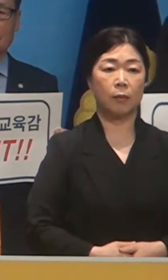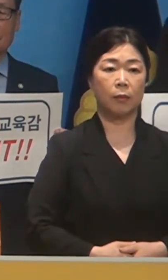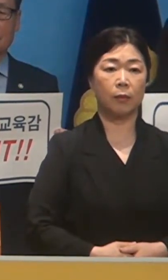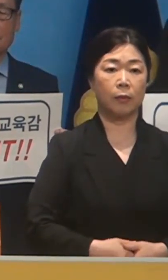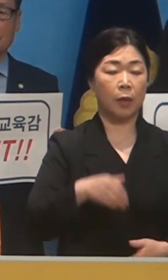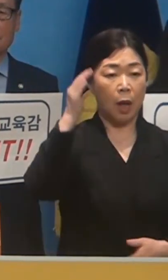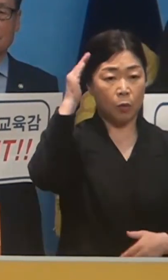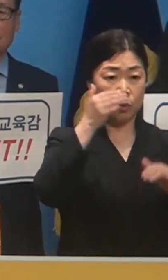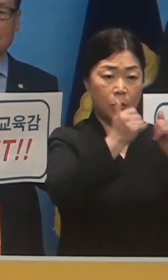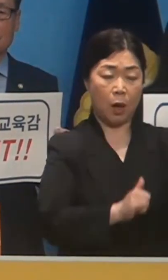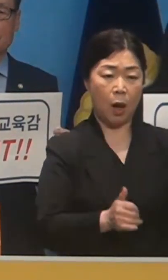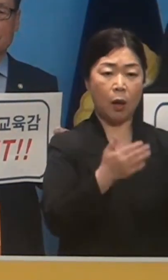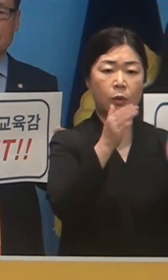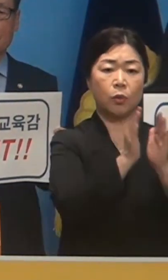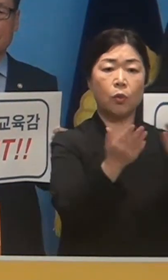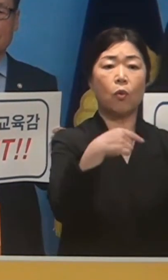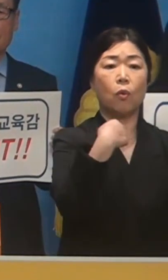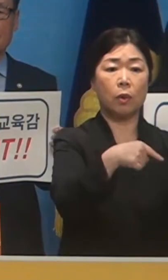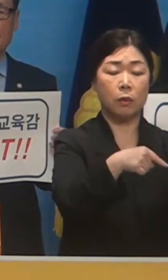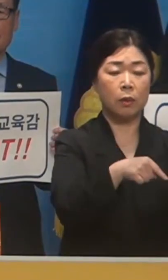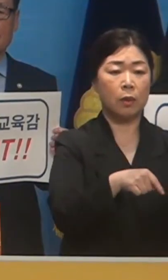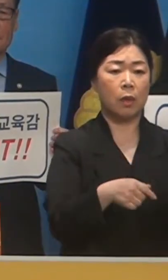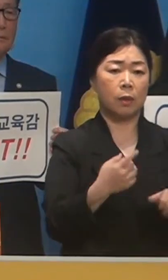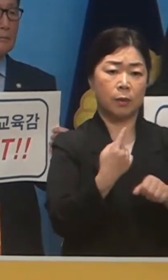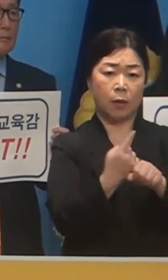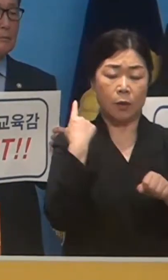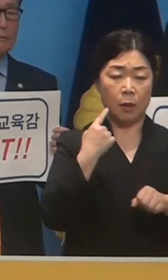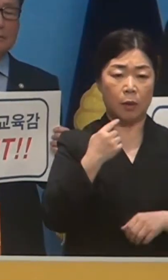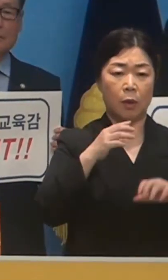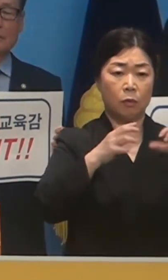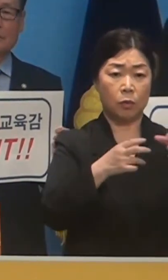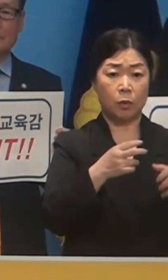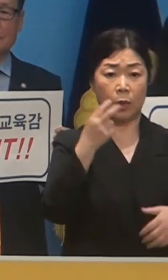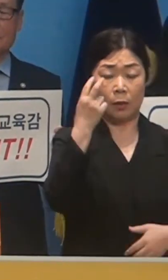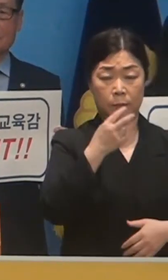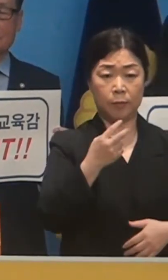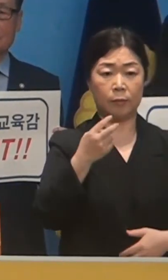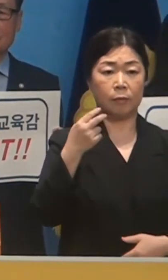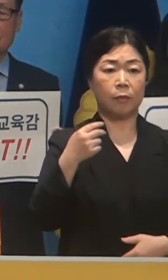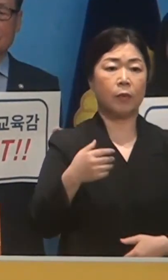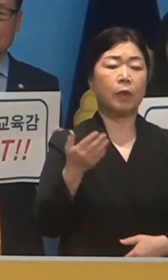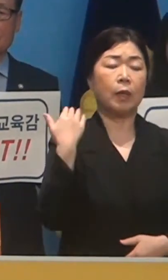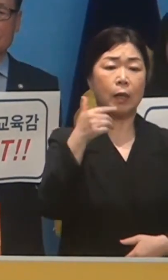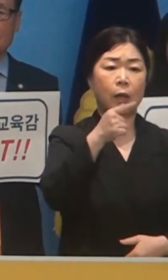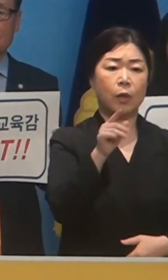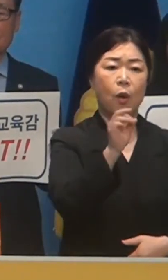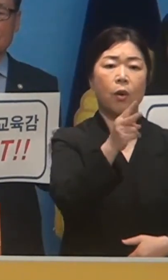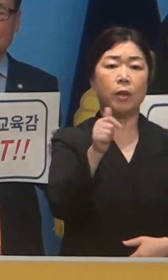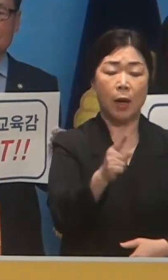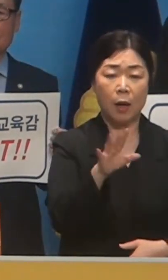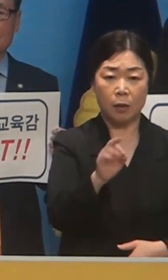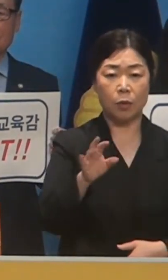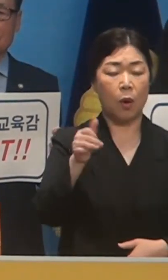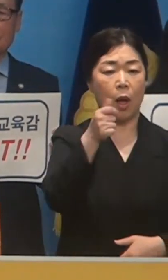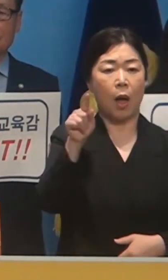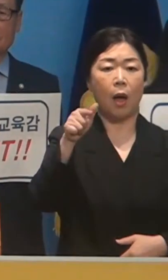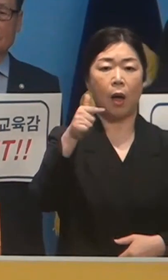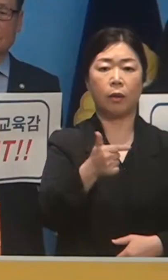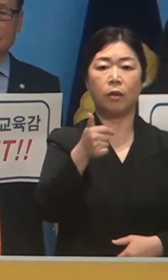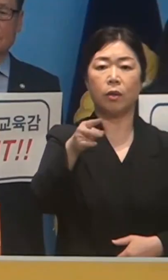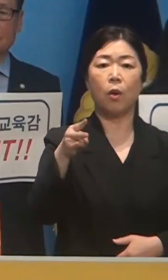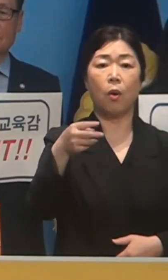한국학력평가원의 한국사 교과서는 지난해 국정감사 전에 경향, 한겨레,